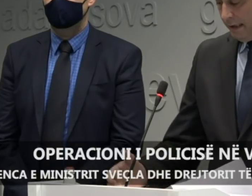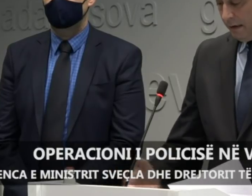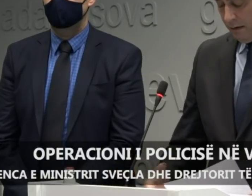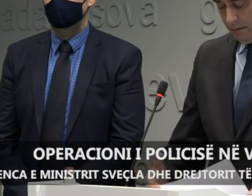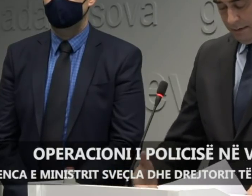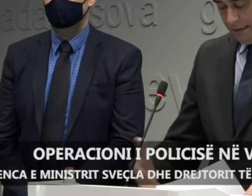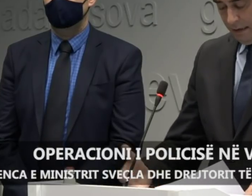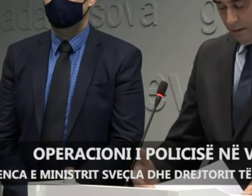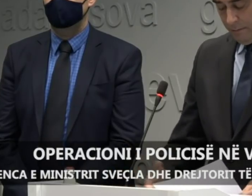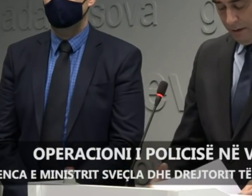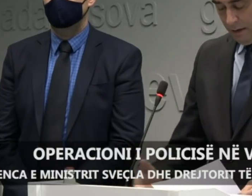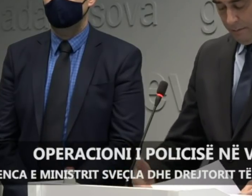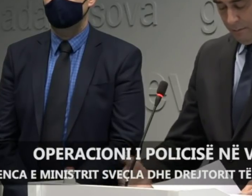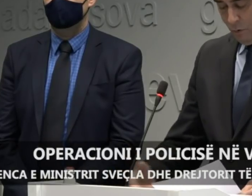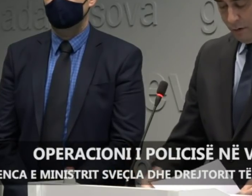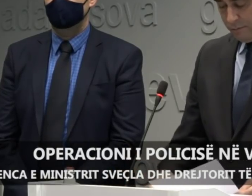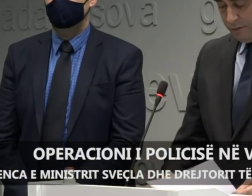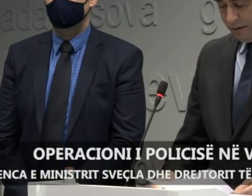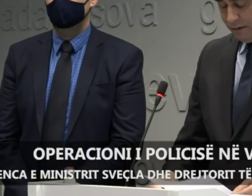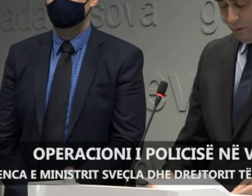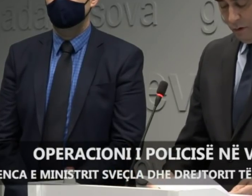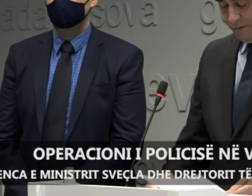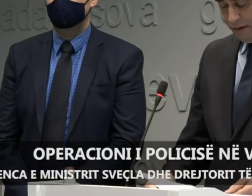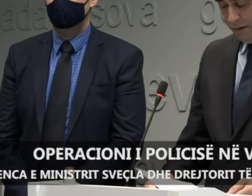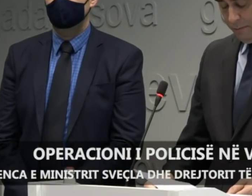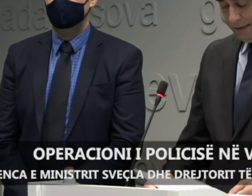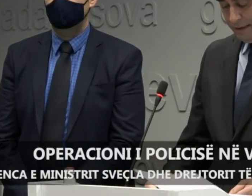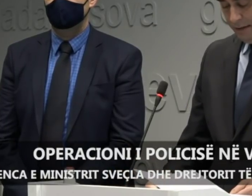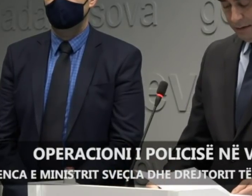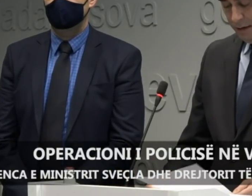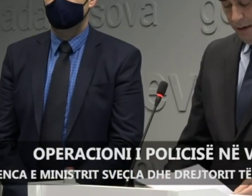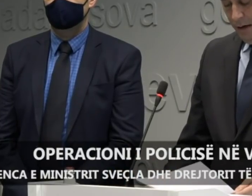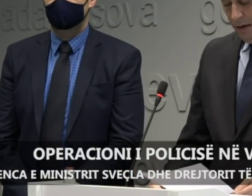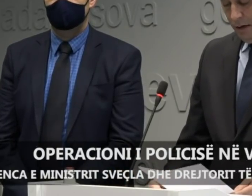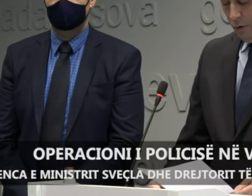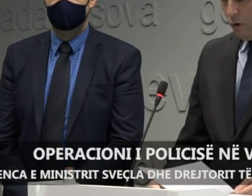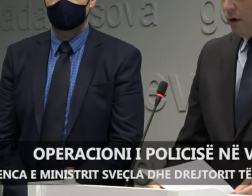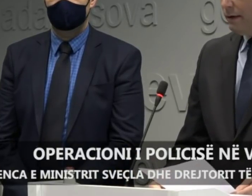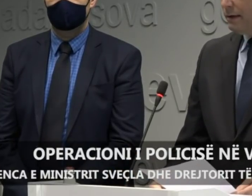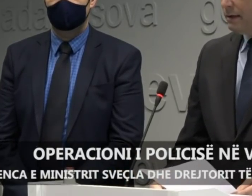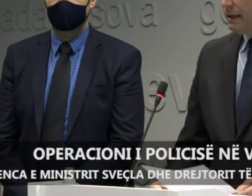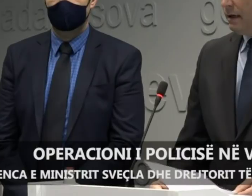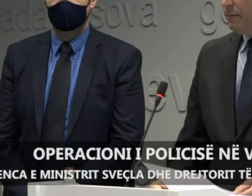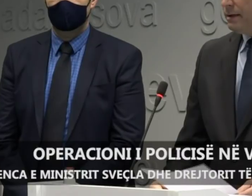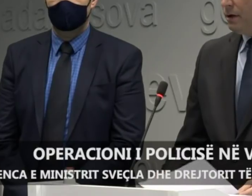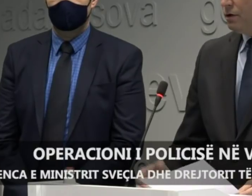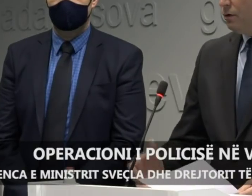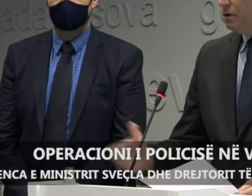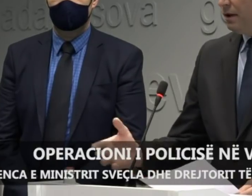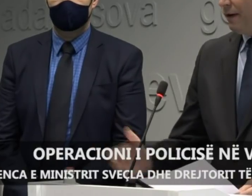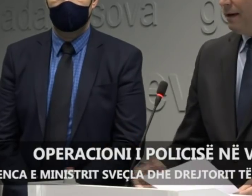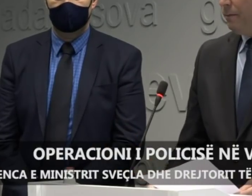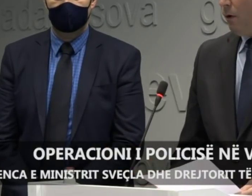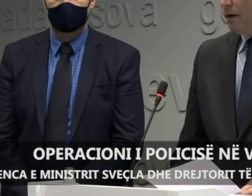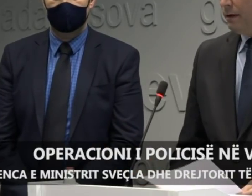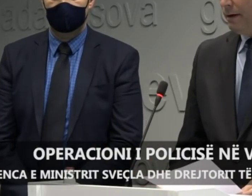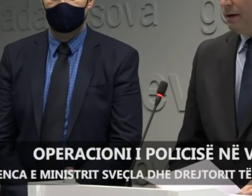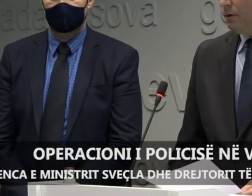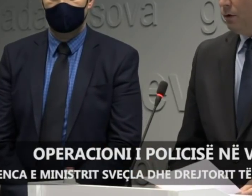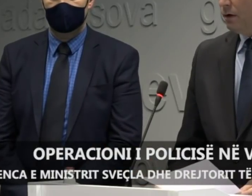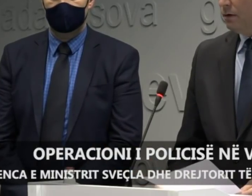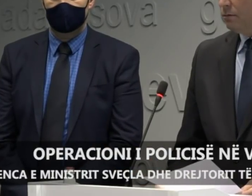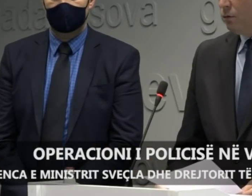shtesi cilin e kam marrë gjatë orëve të pasdites. Lokalin në të cilin besoj që ju të gjithë e keni pa